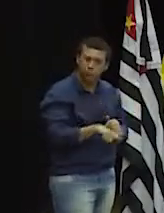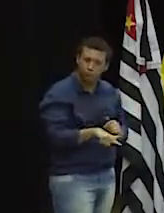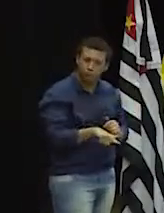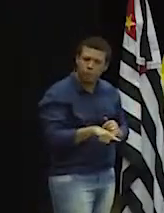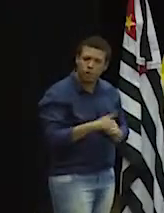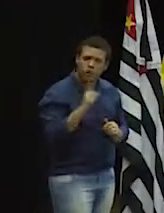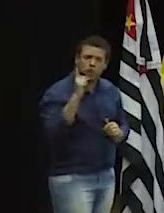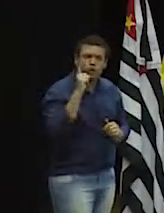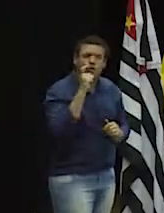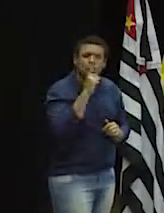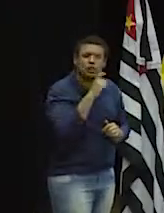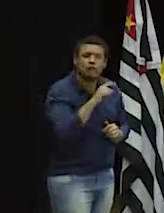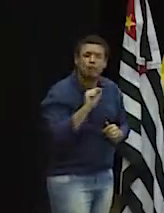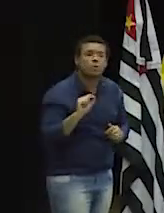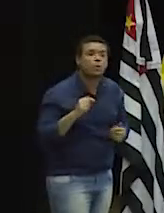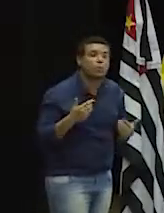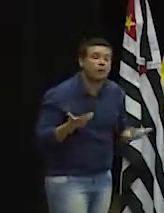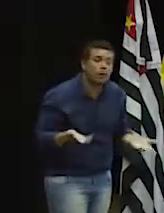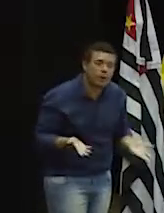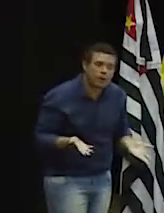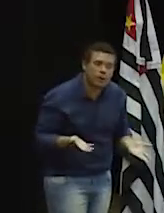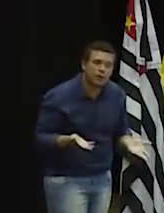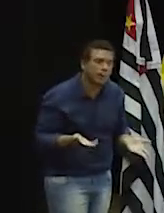E eu perguntei de novo, de o que é difícil?